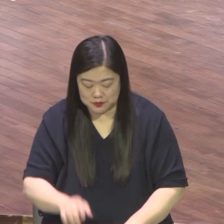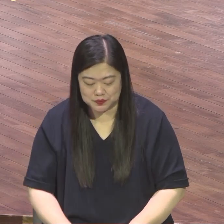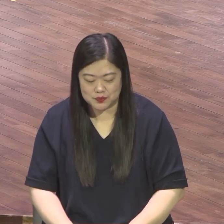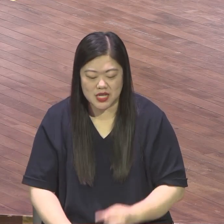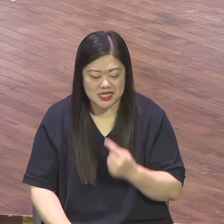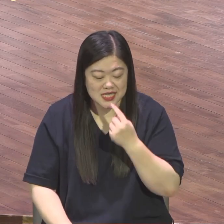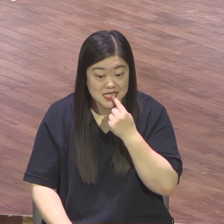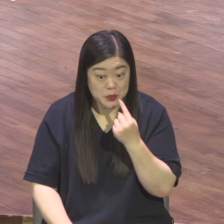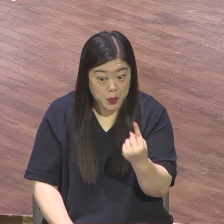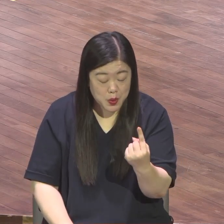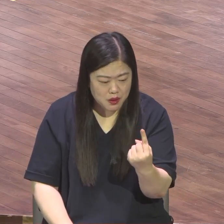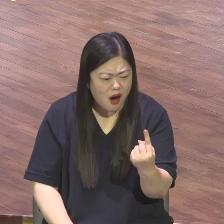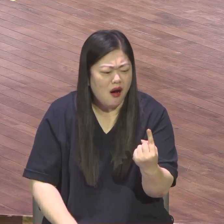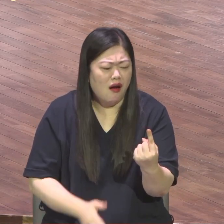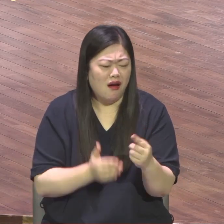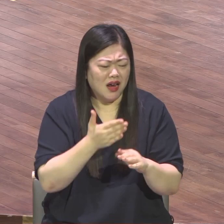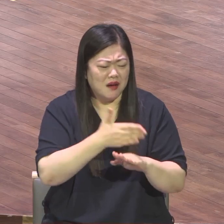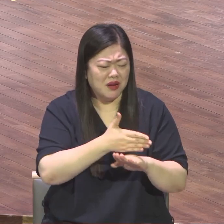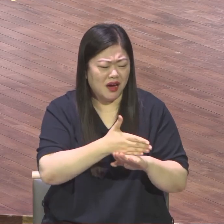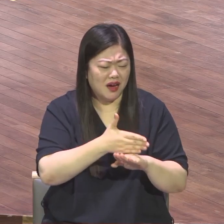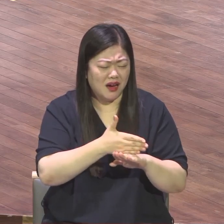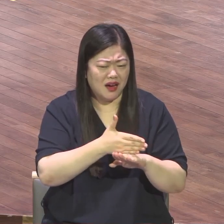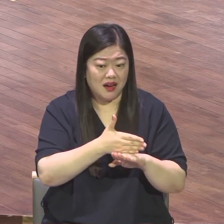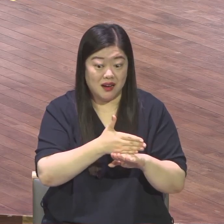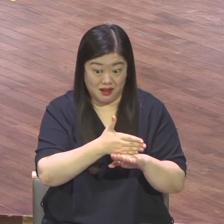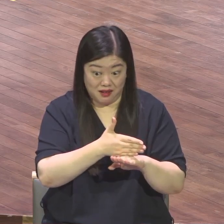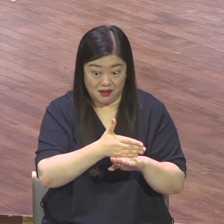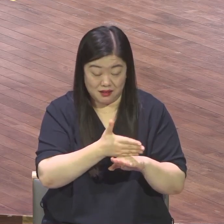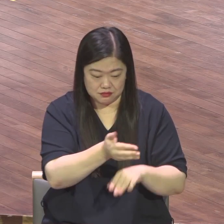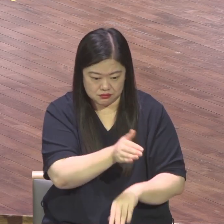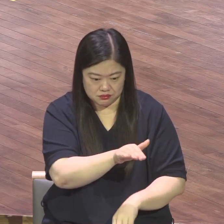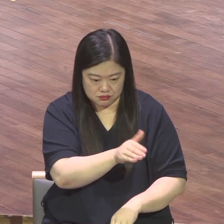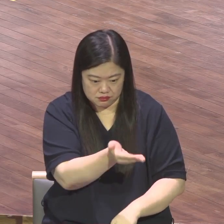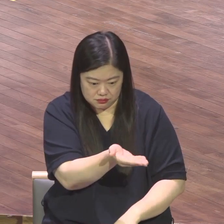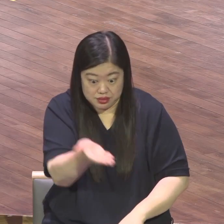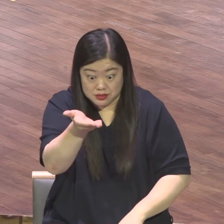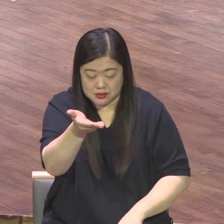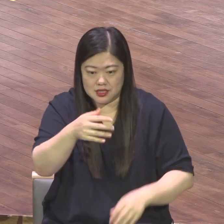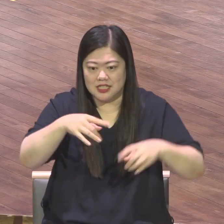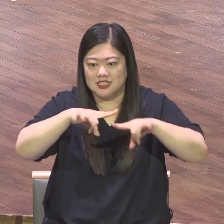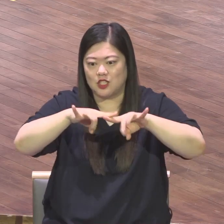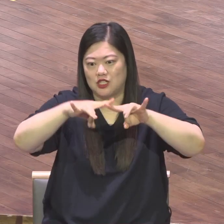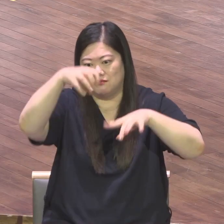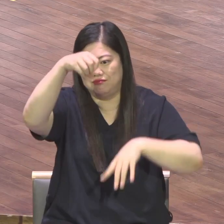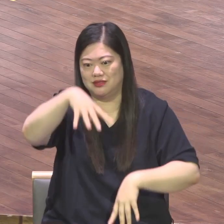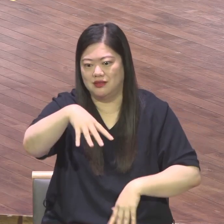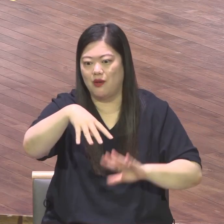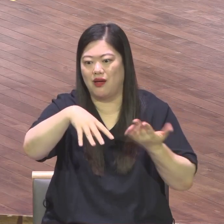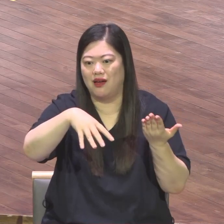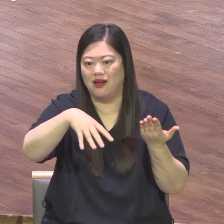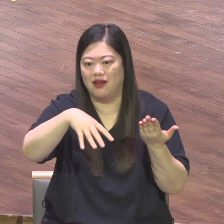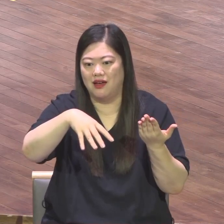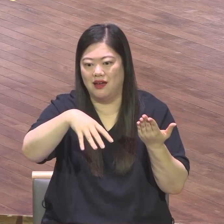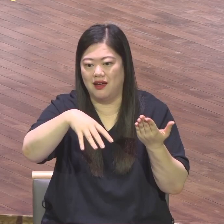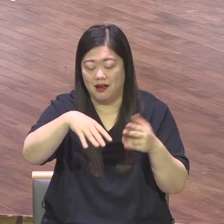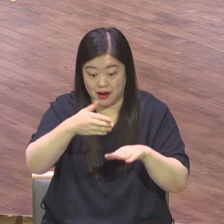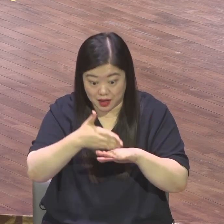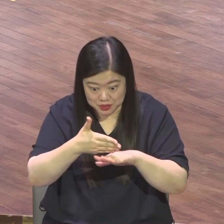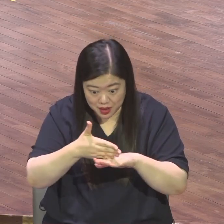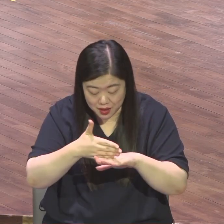보고 감사하는 자에게 하나님의 전기불을 주시고 전기불을 감사하는 자에게 달빛을